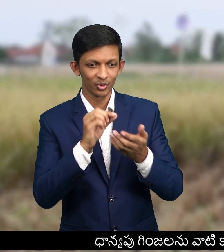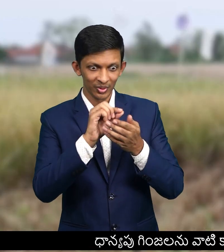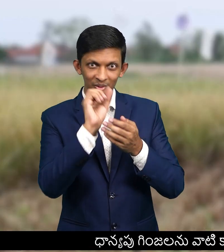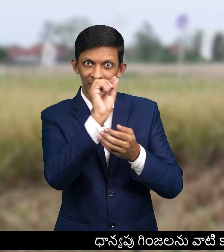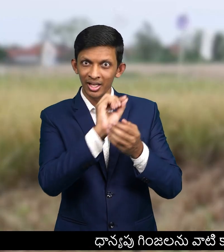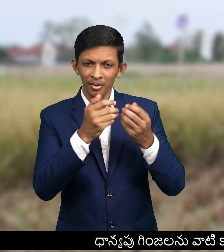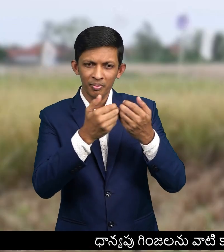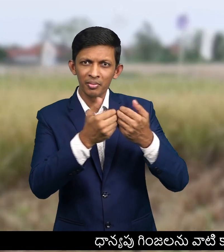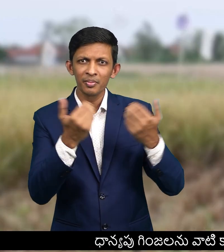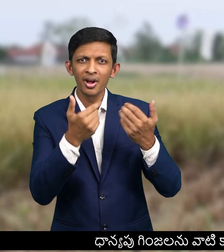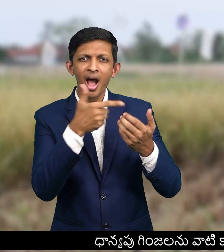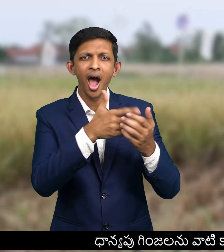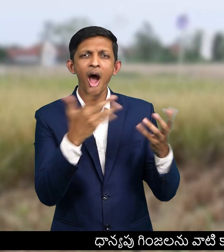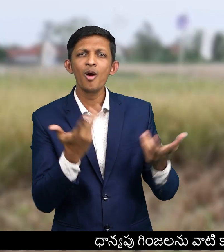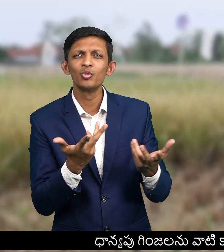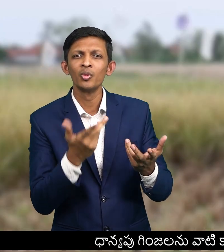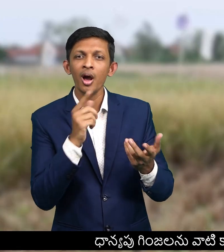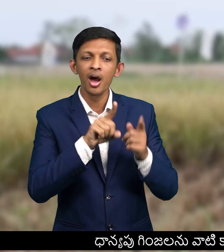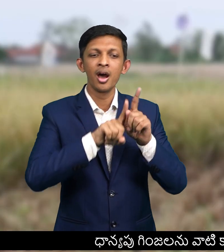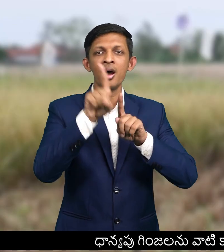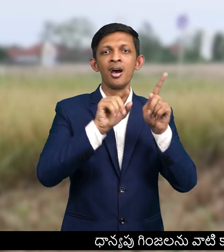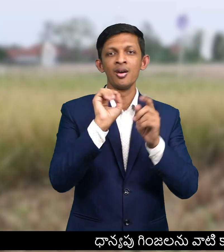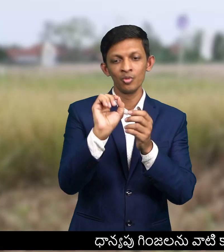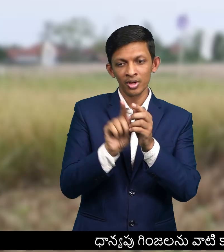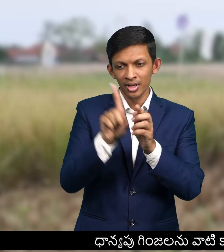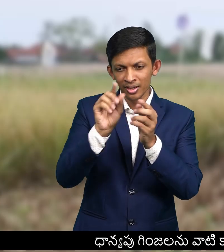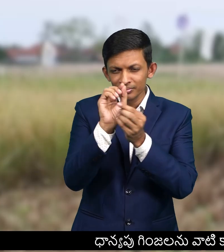ధాన్యపు గింజలను వాటి కాడల నుండి ఎలా వేరు చేస్తారు?